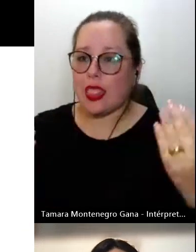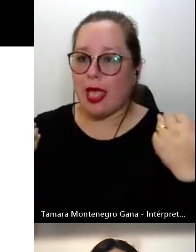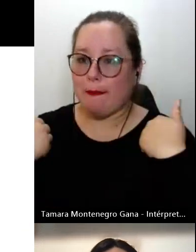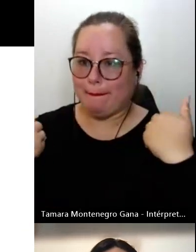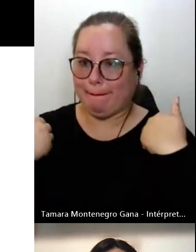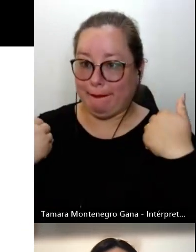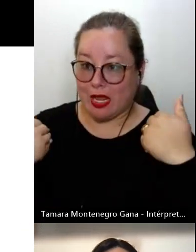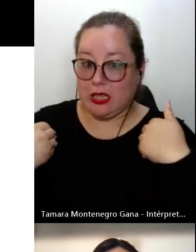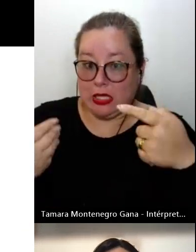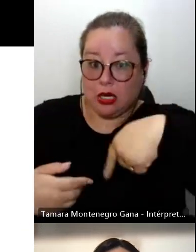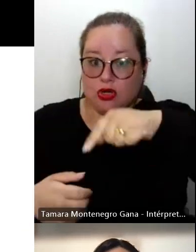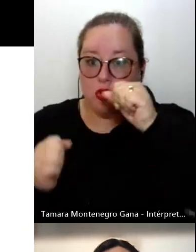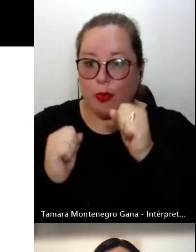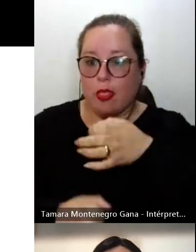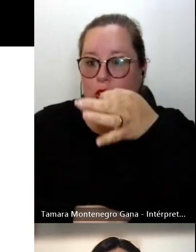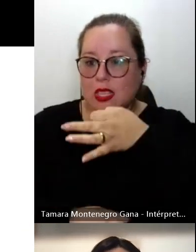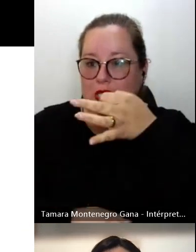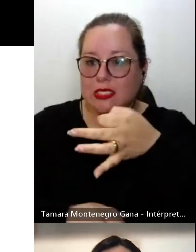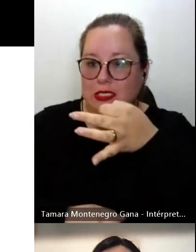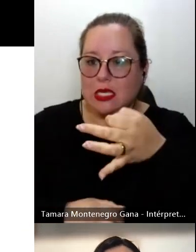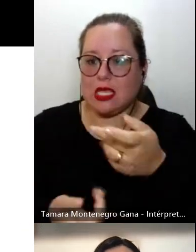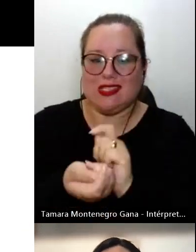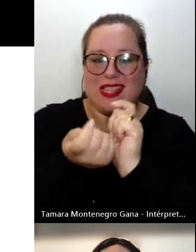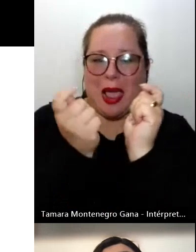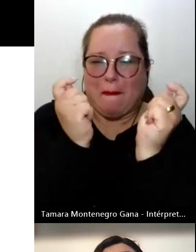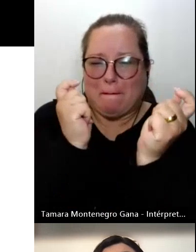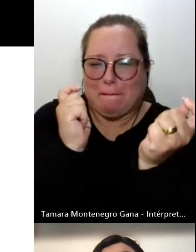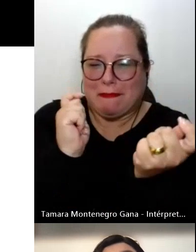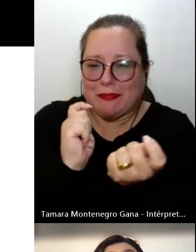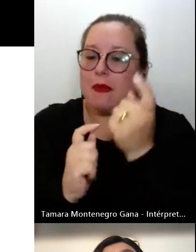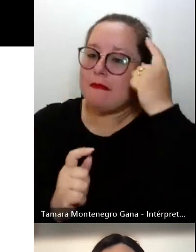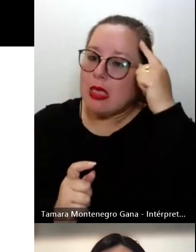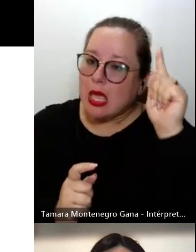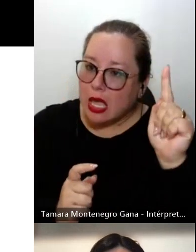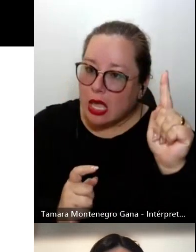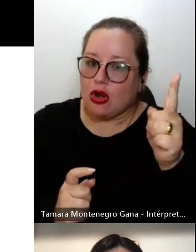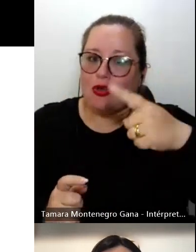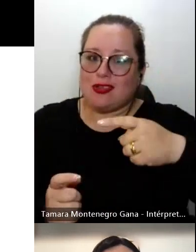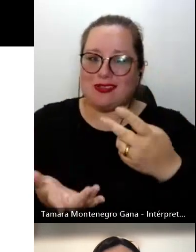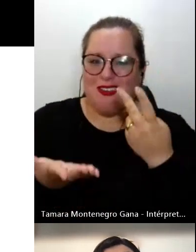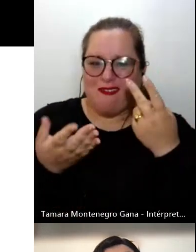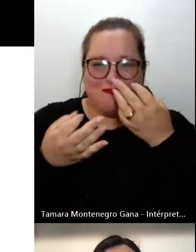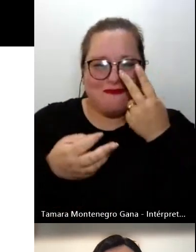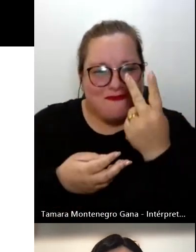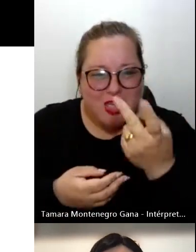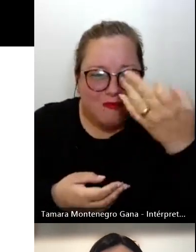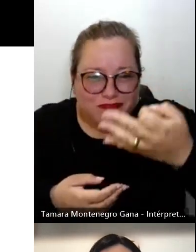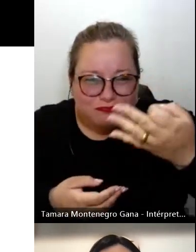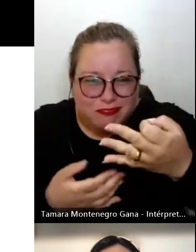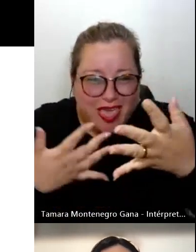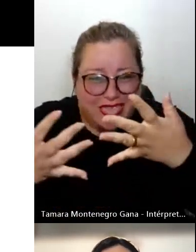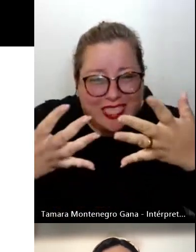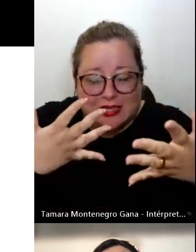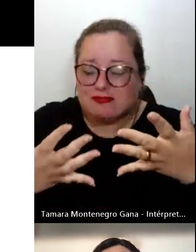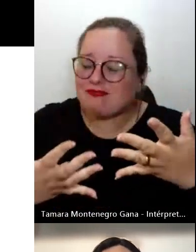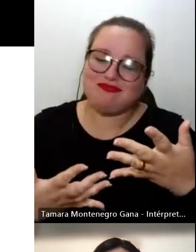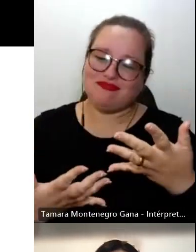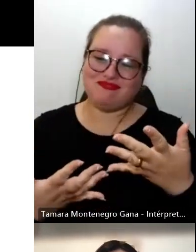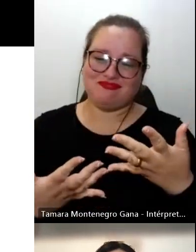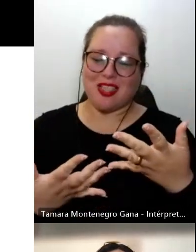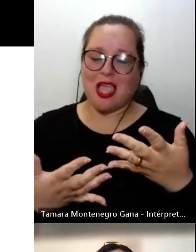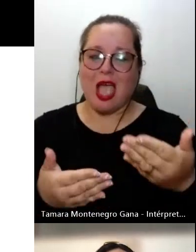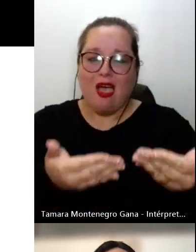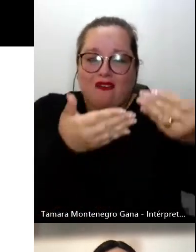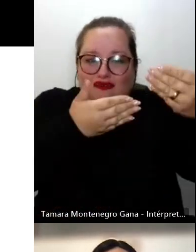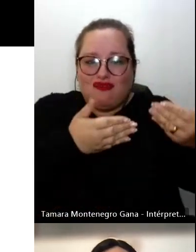decir entonces que son transversales, pero que no son muy evidentes ni tan transparentes desde